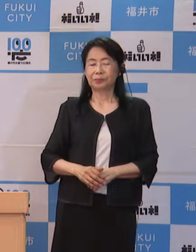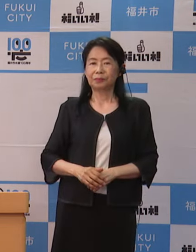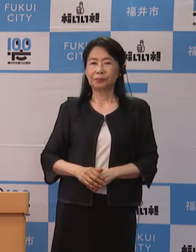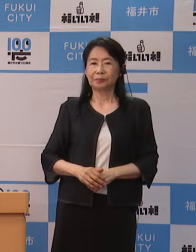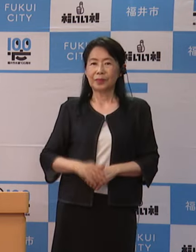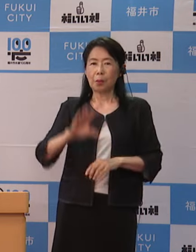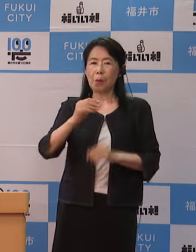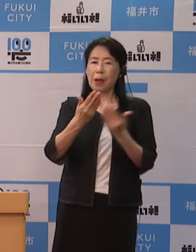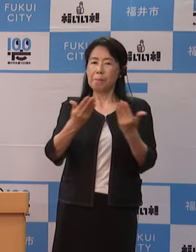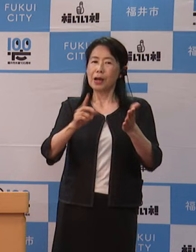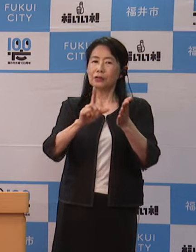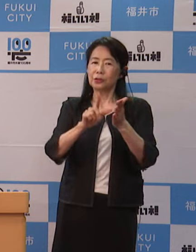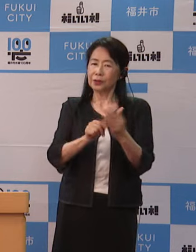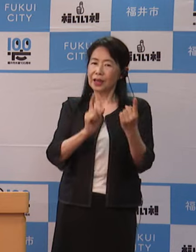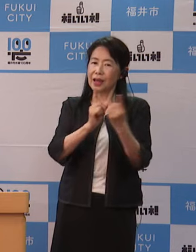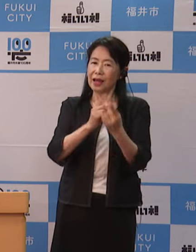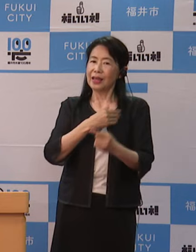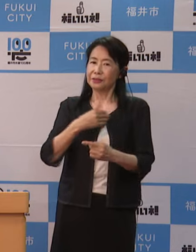ています。